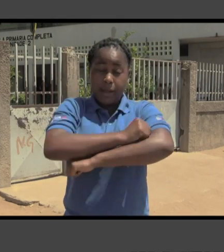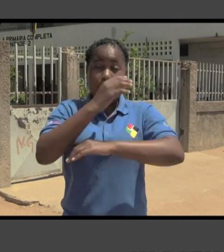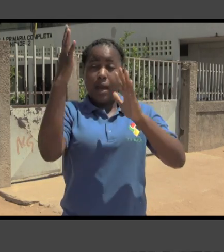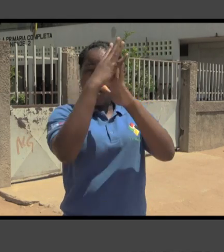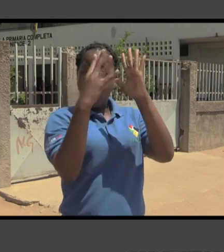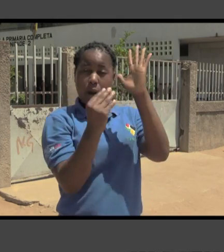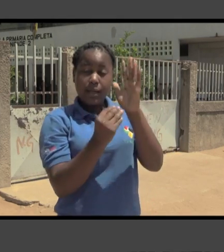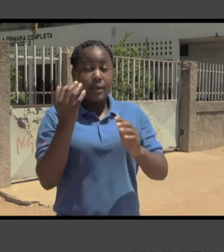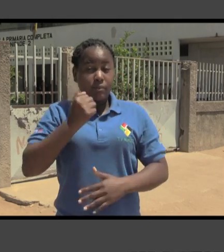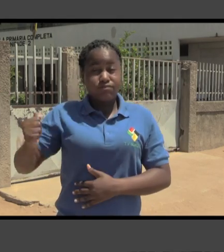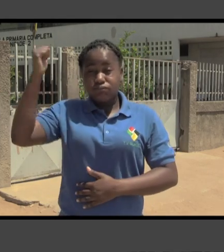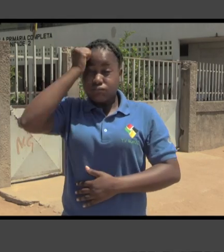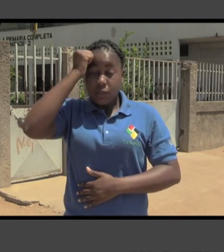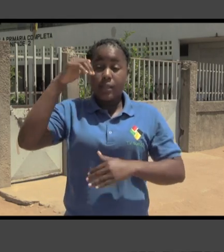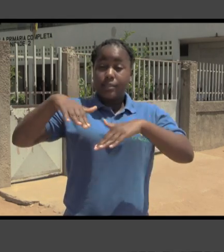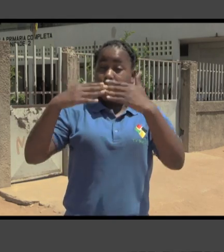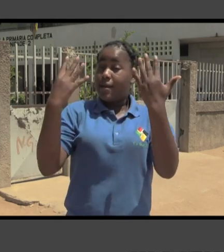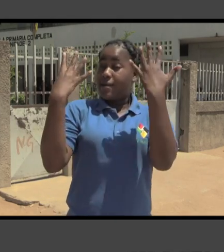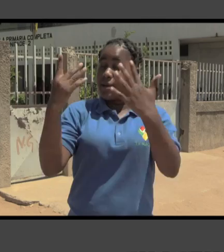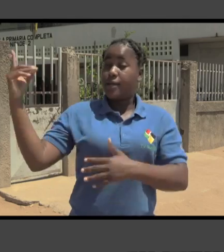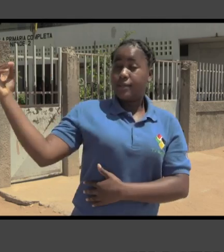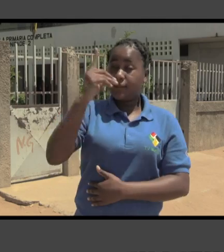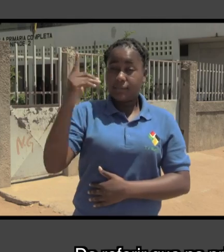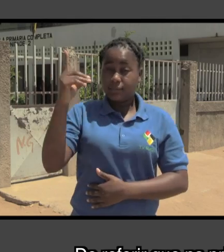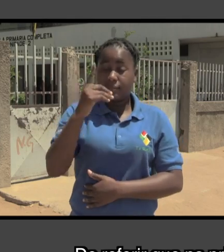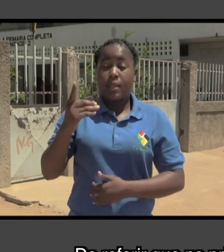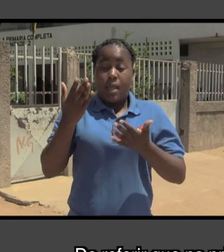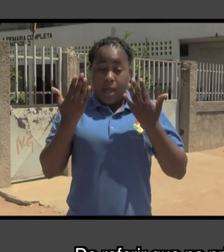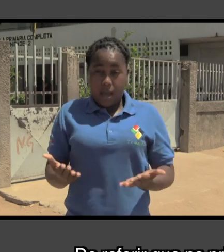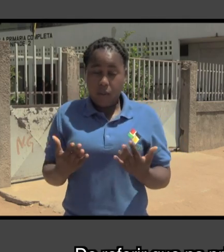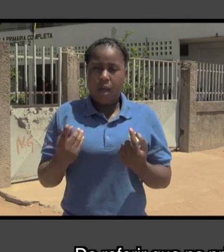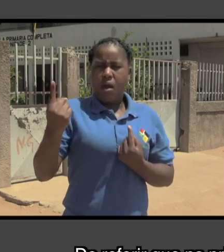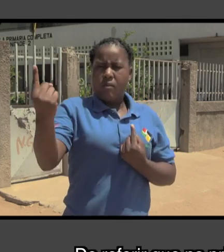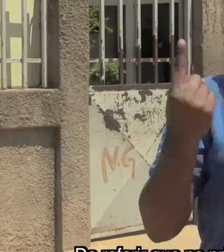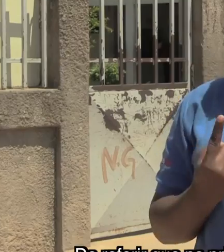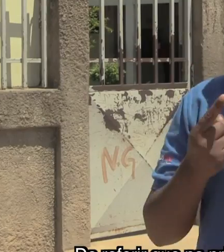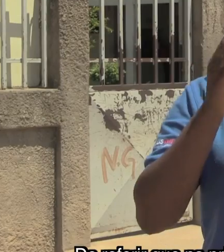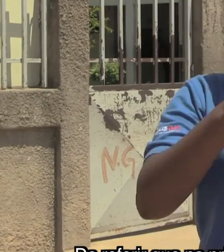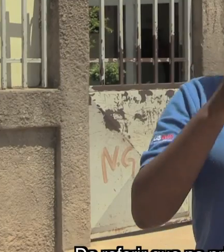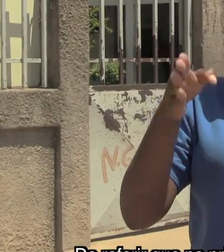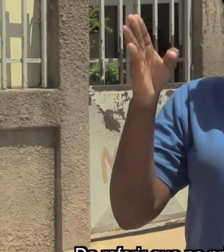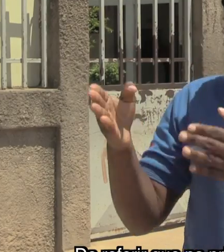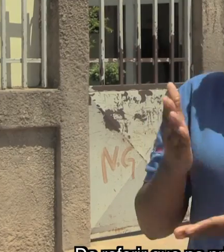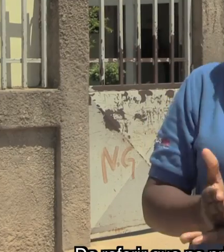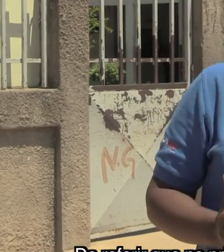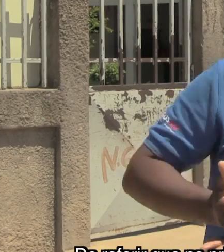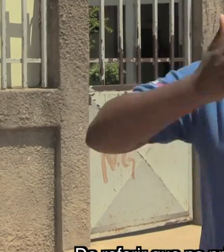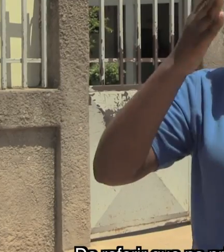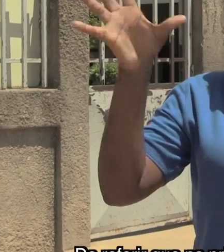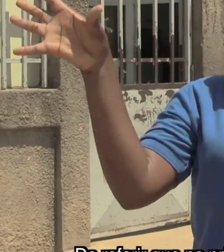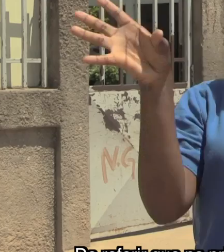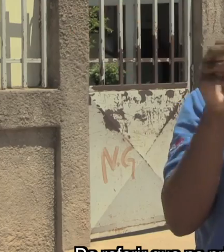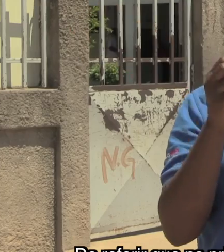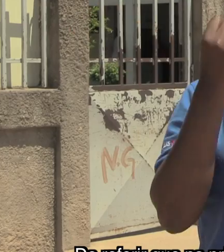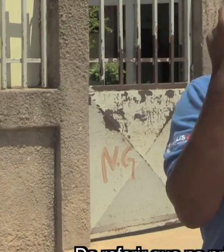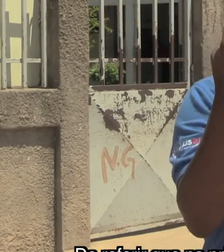cujo resultado será conhecido a 9 de dezembro. De referir que na primeira chamada foram submetidos ao exame